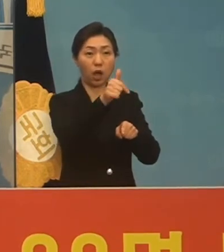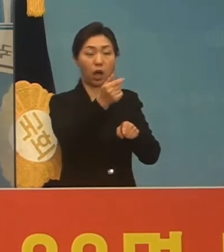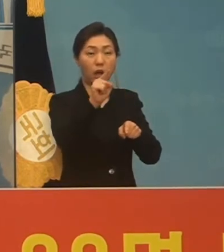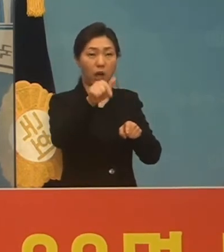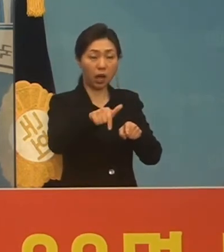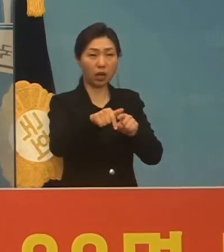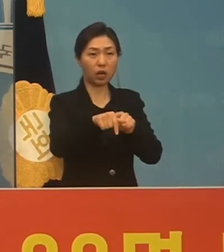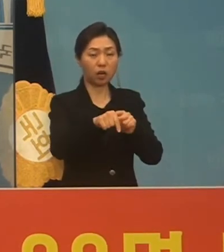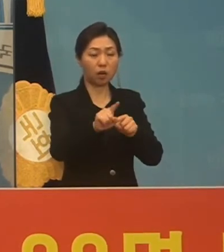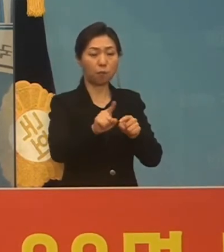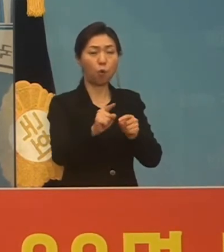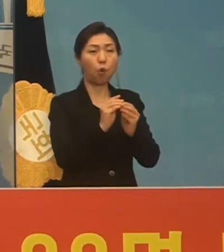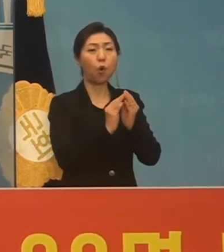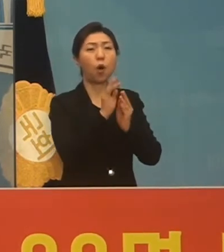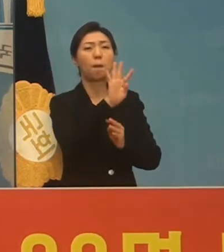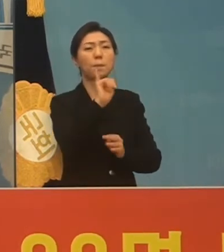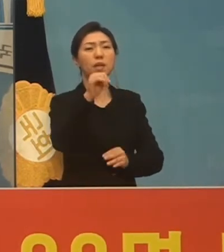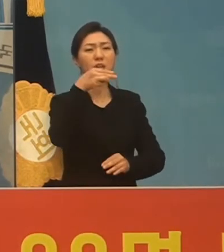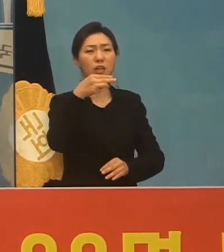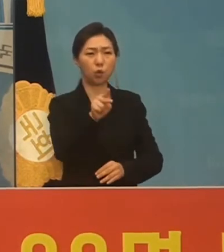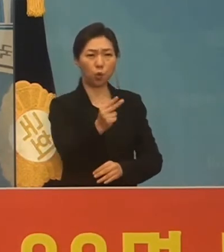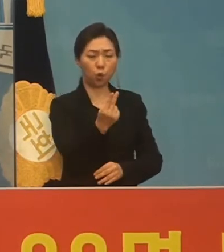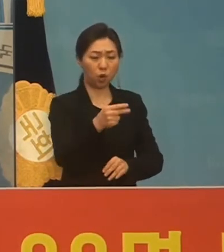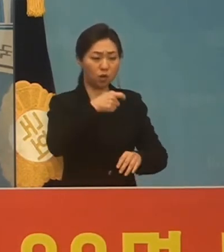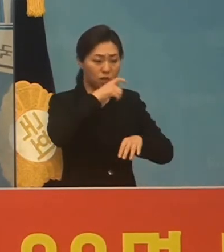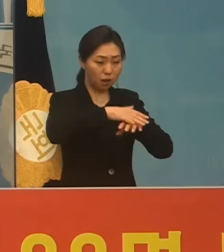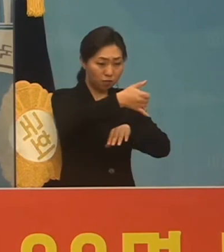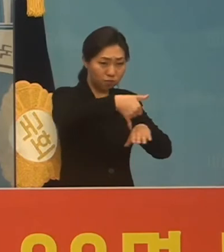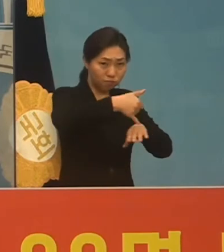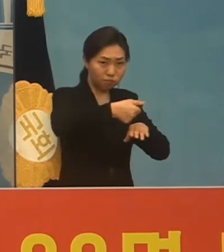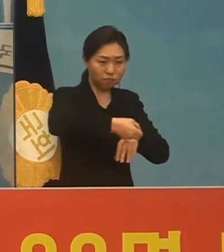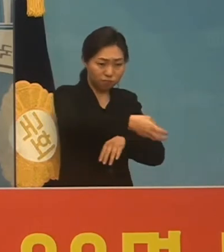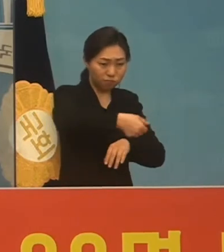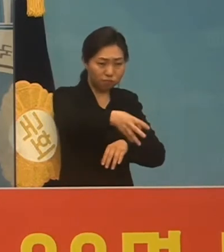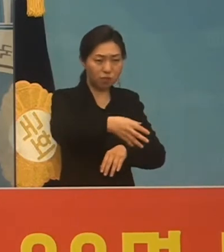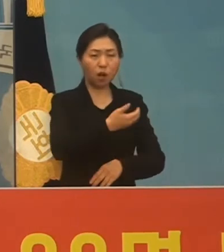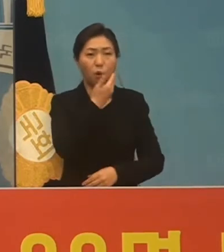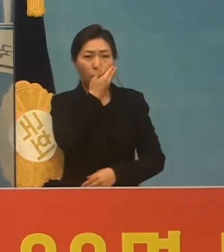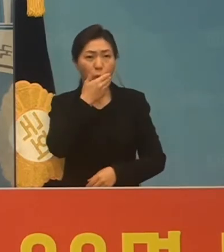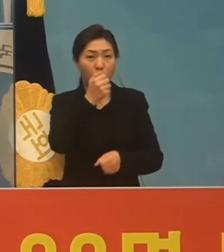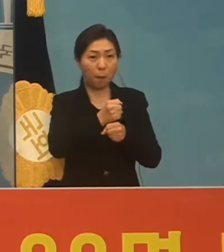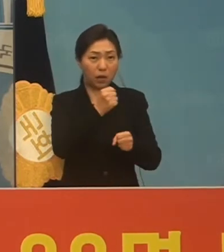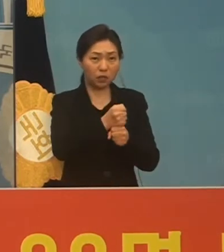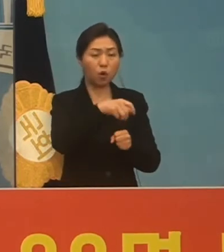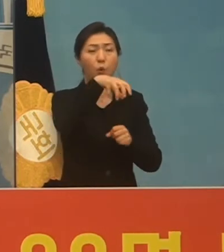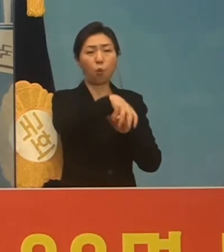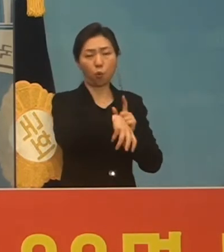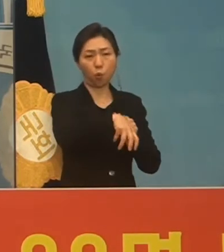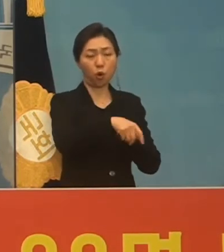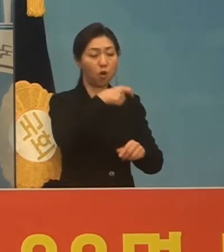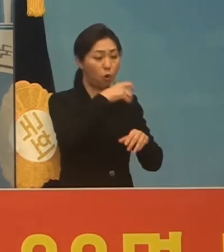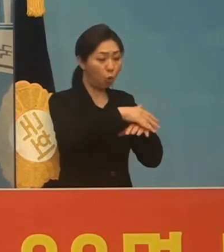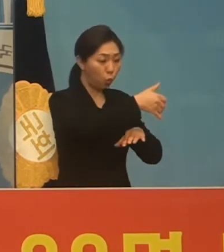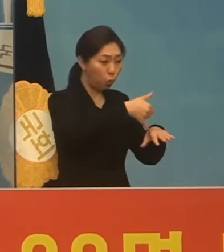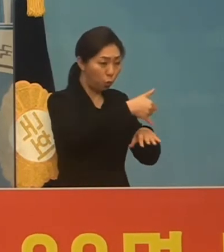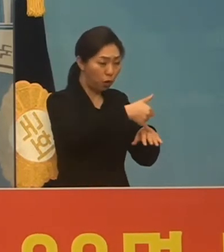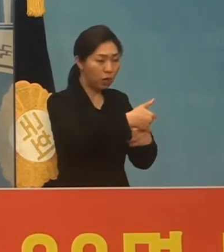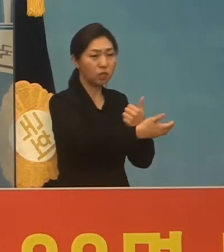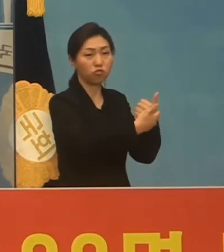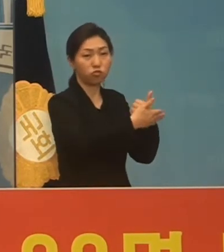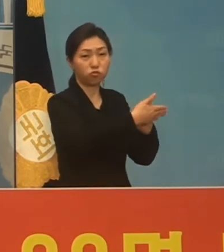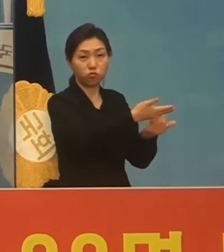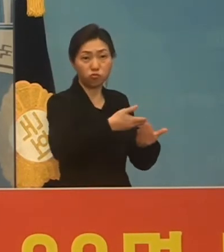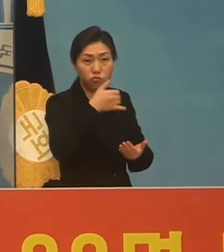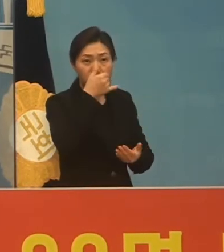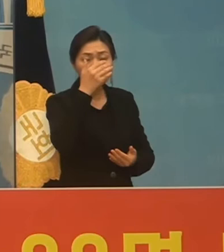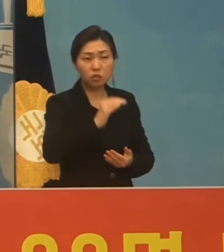창출합니다. 210만 농민들이 조합원인 농협은 우리 사회 중요한 역할을 해오고 있는데